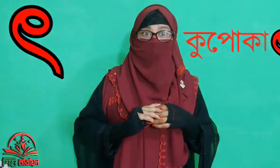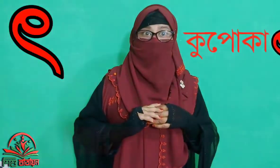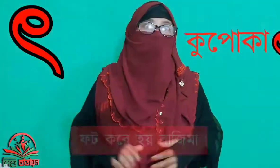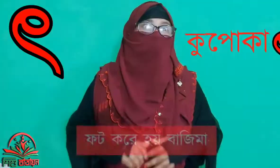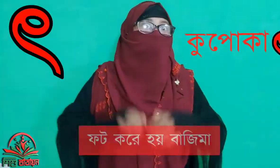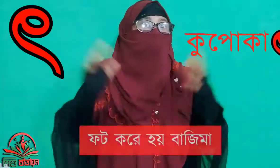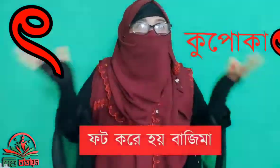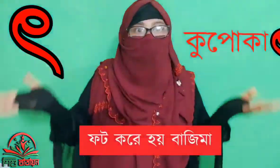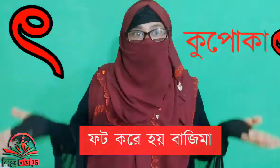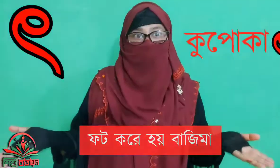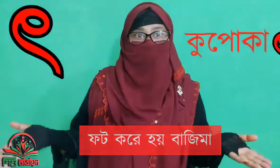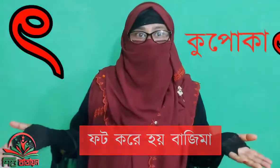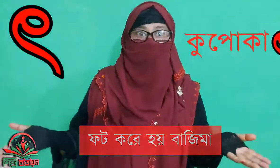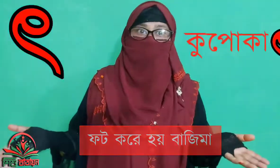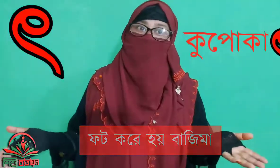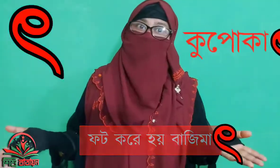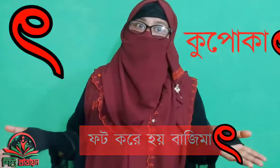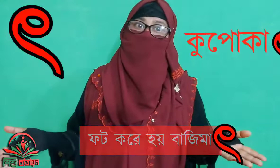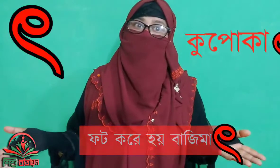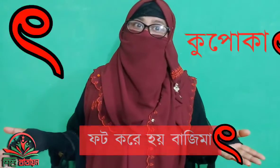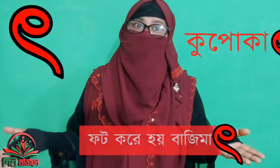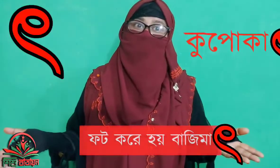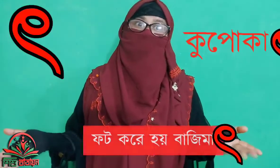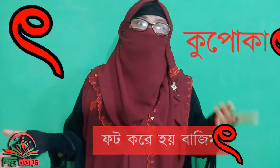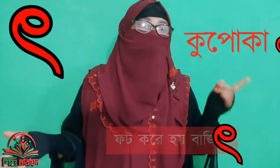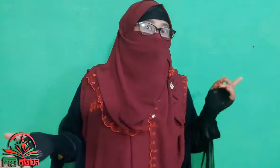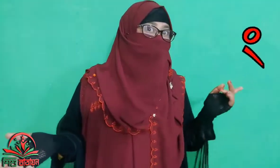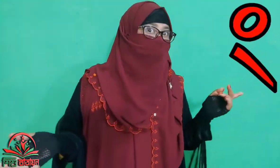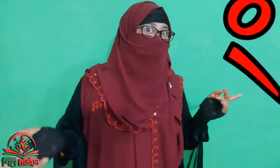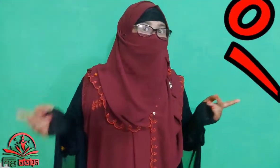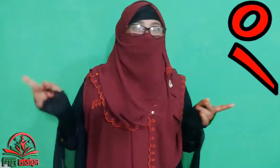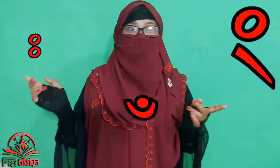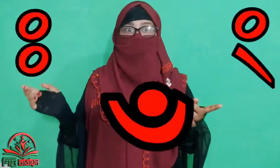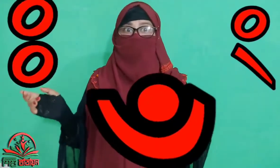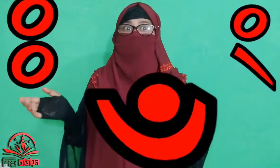কুপকাত আর হয় ফট করে বাজিমাত অনিশা বিশ্বর্গ